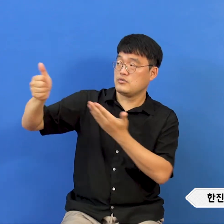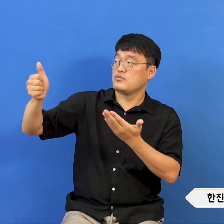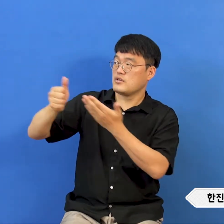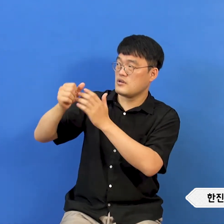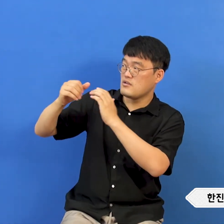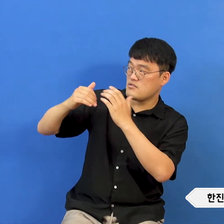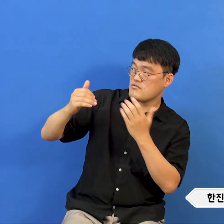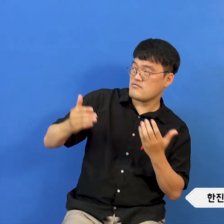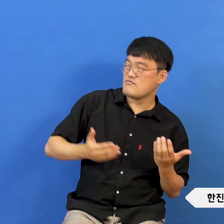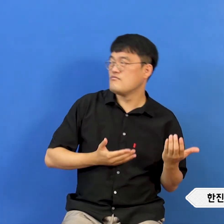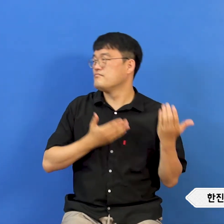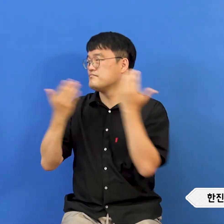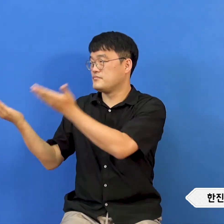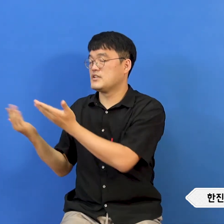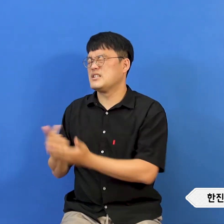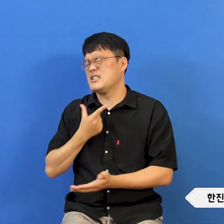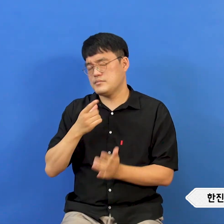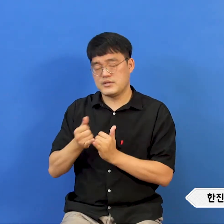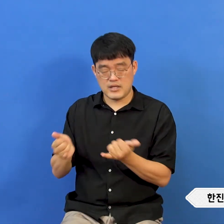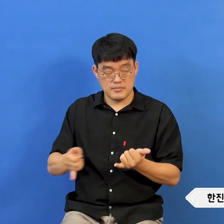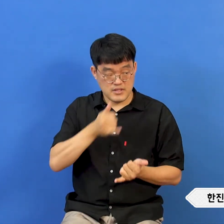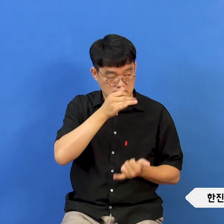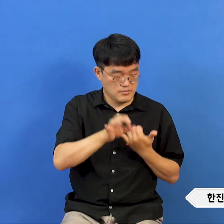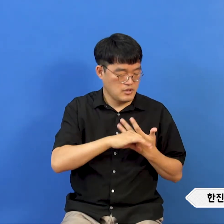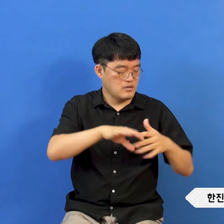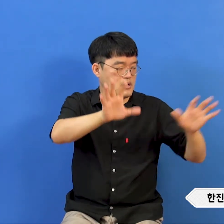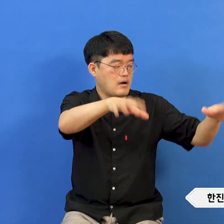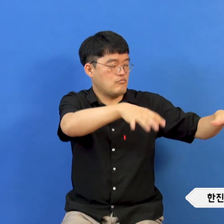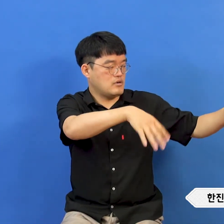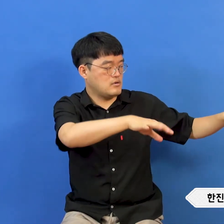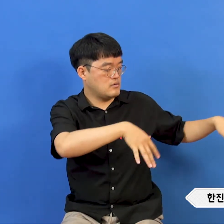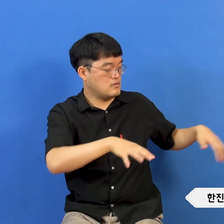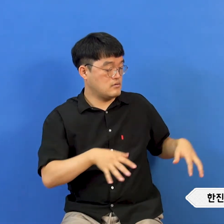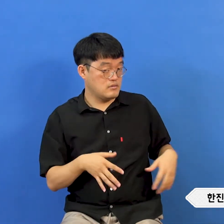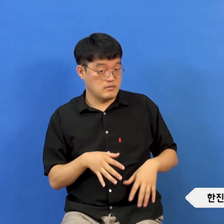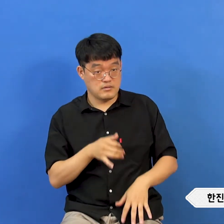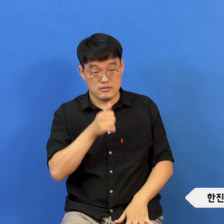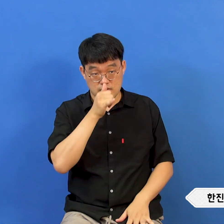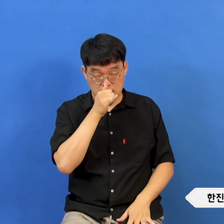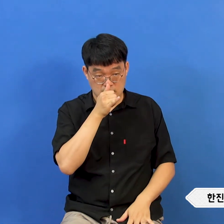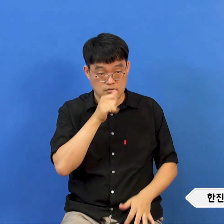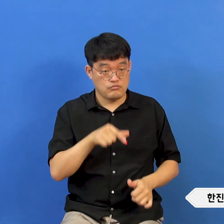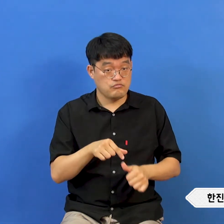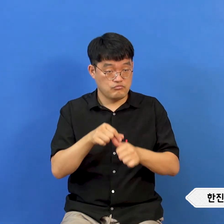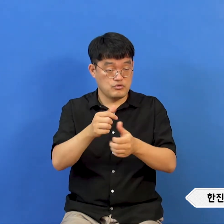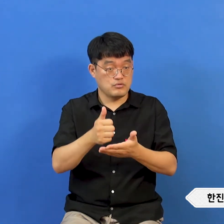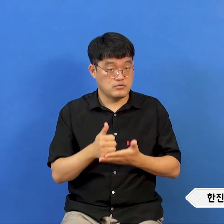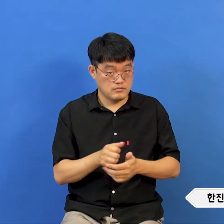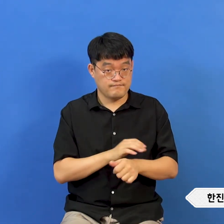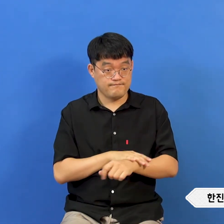계시면 앞으로 나오십시오. 침례교는 그렇게 앞으로 나오게 해서 구원 초청 잘 하지요.